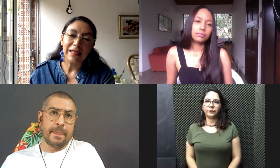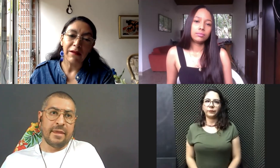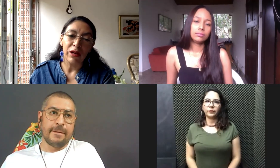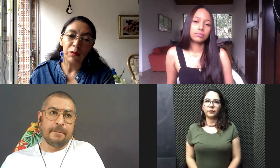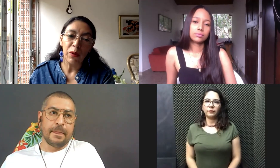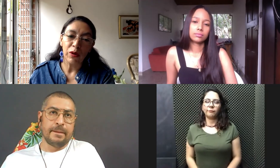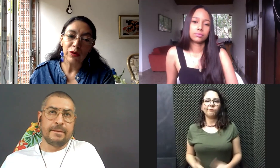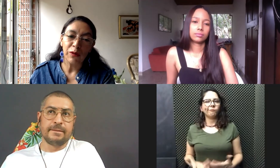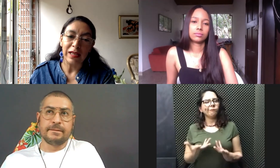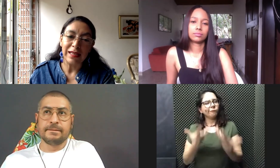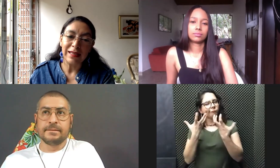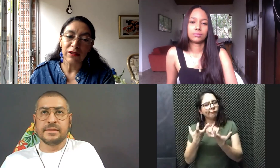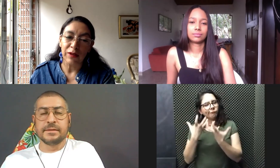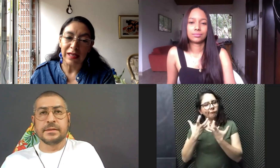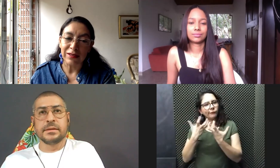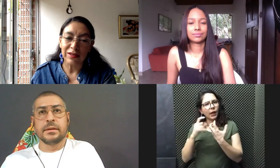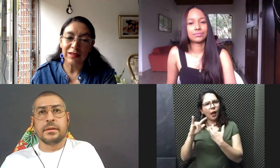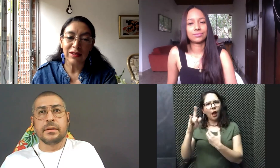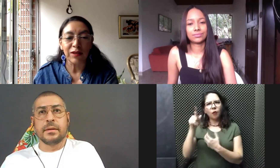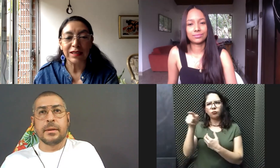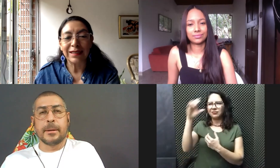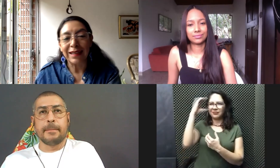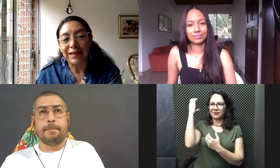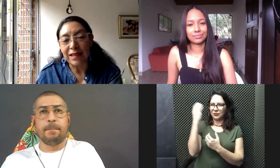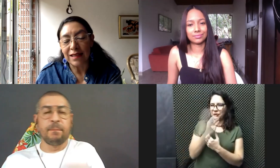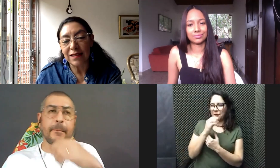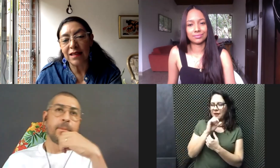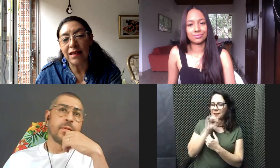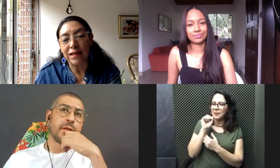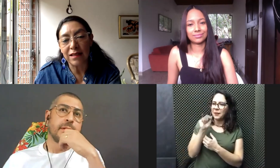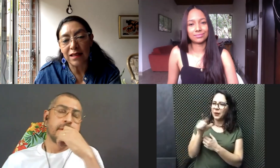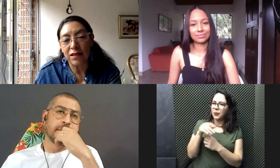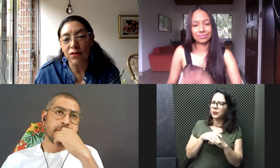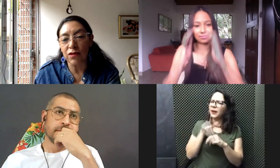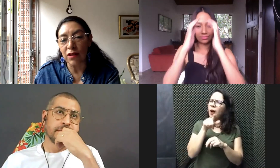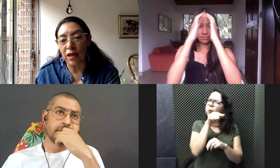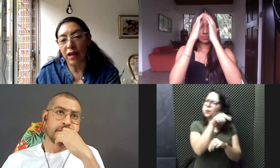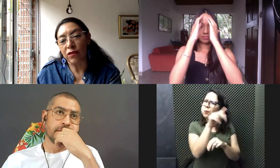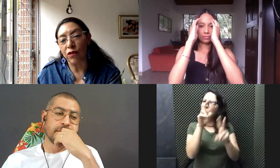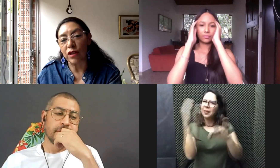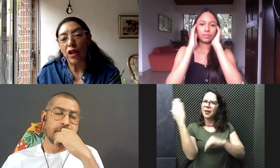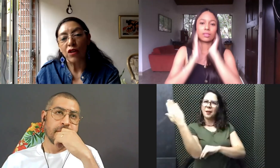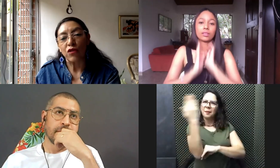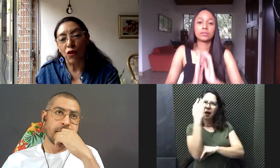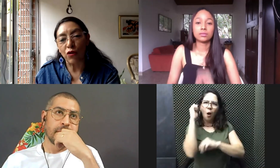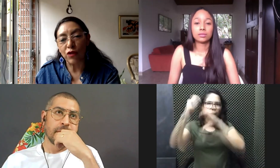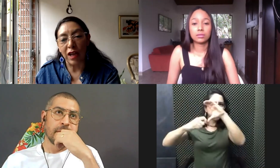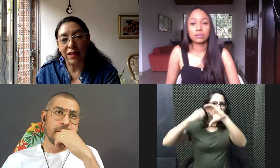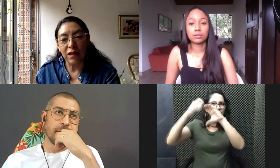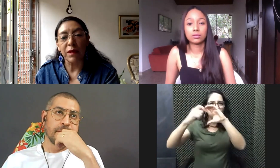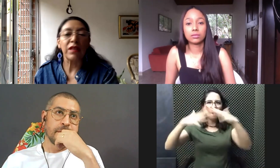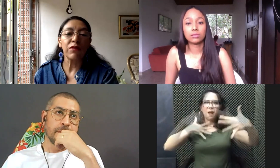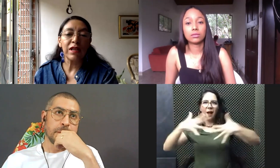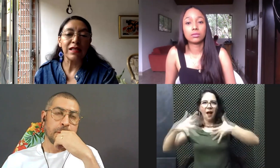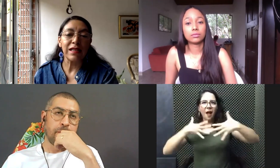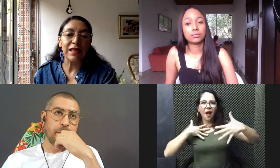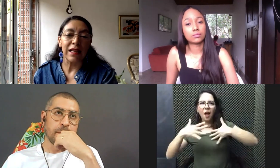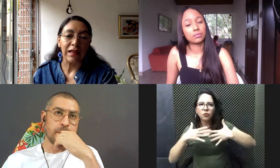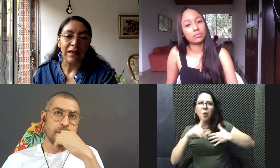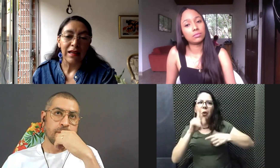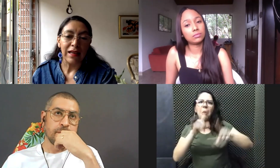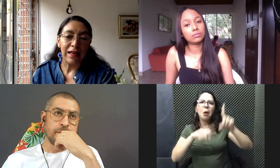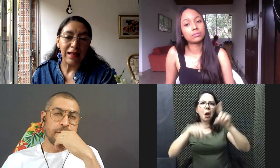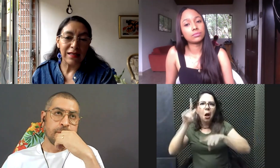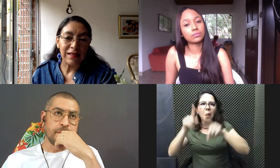Quisiera saber un poco, Giovanni, sobre esas actrices y esos actores sordos que han intervenido en el